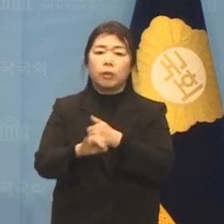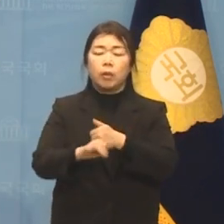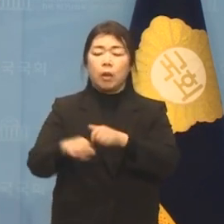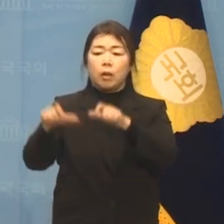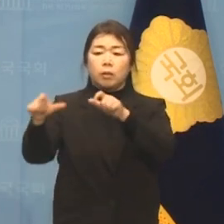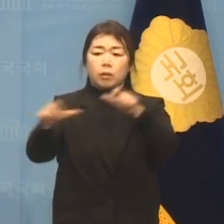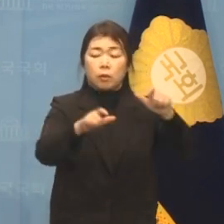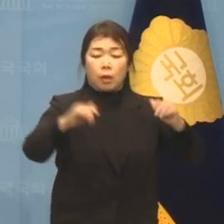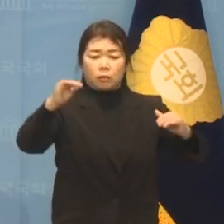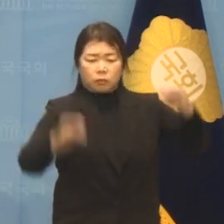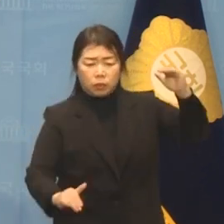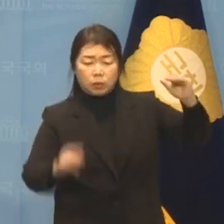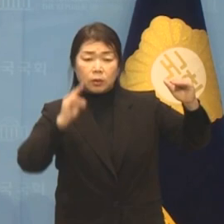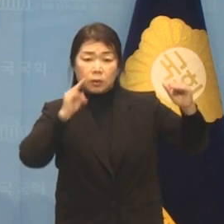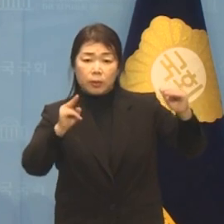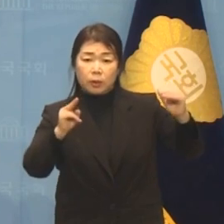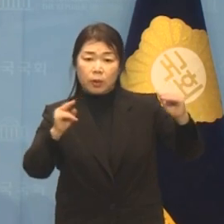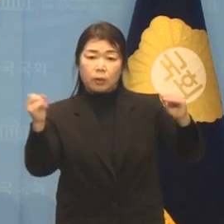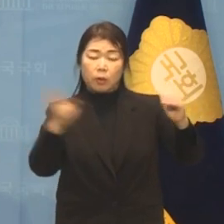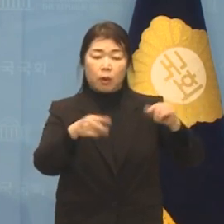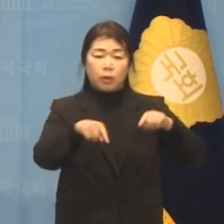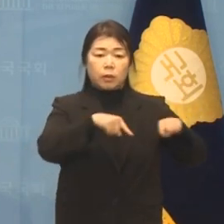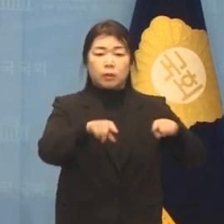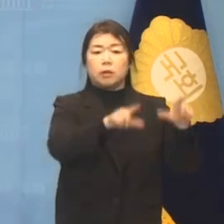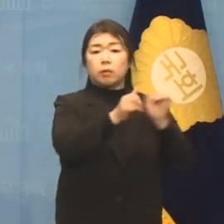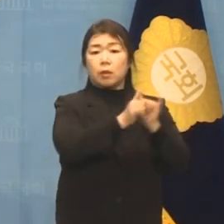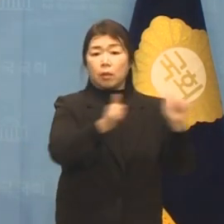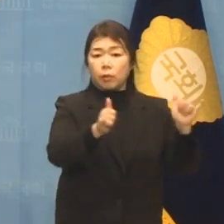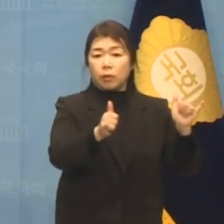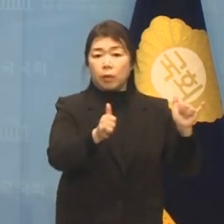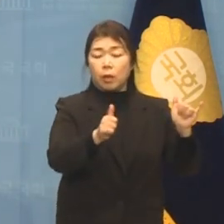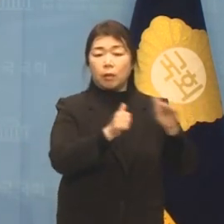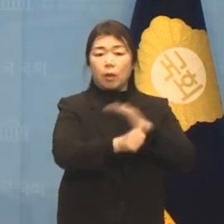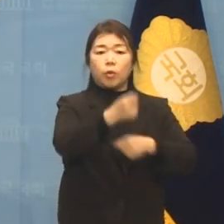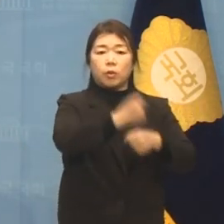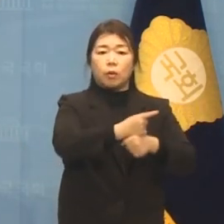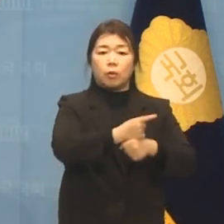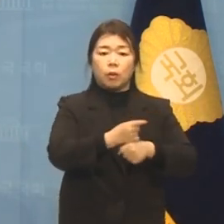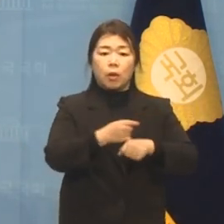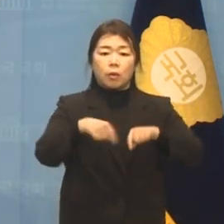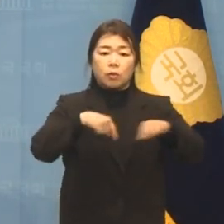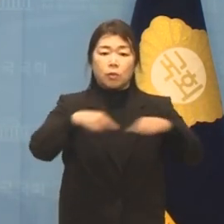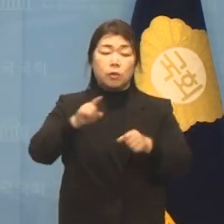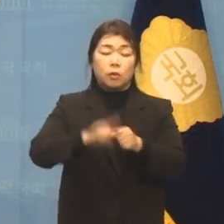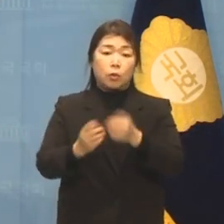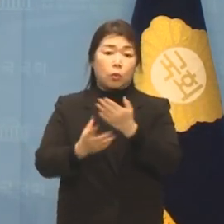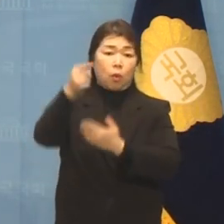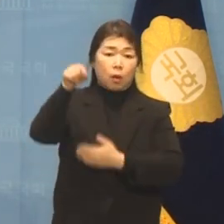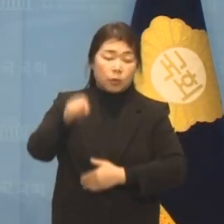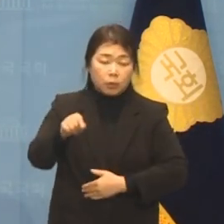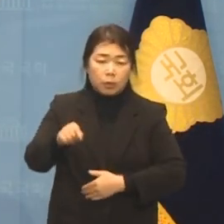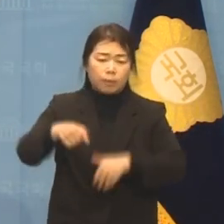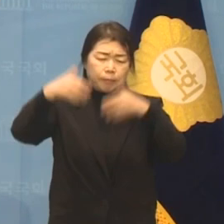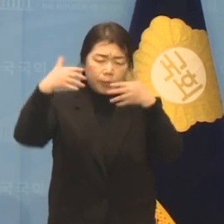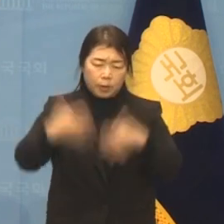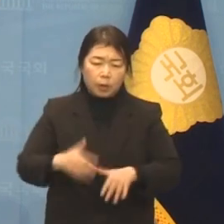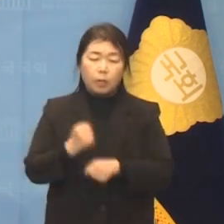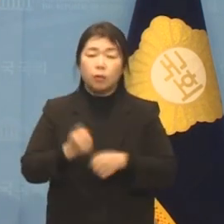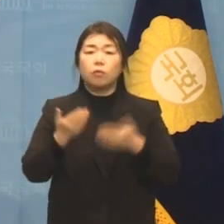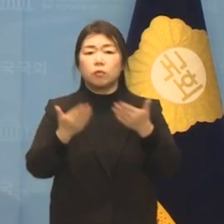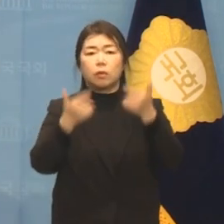아니라 지역민들의 정치적 대표성 그리고 정치적 통합력도 현저히 약화시킨